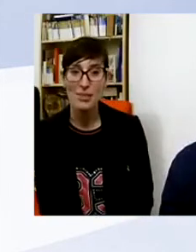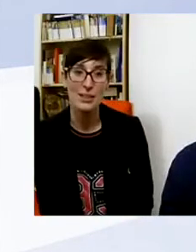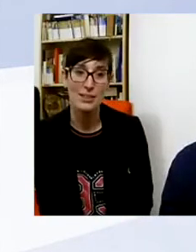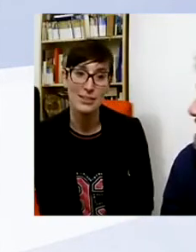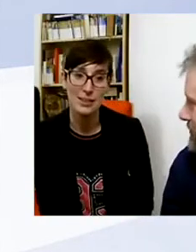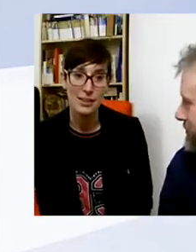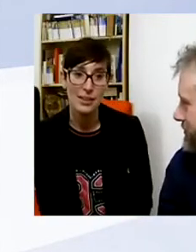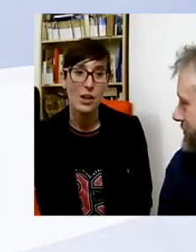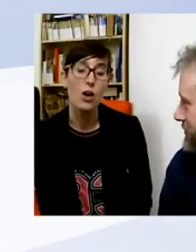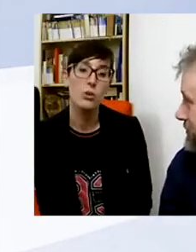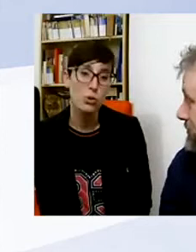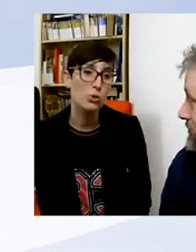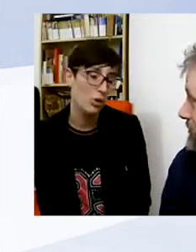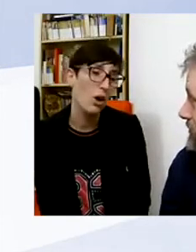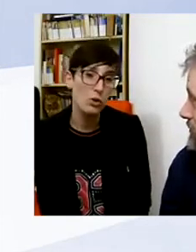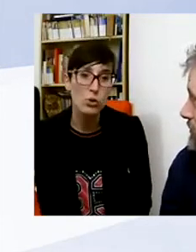Perché hai altre cose.